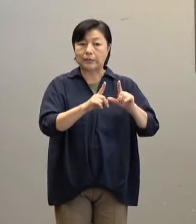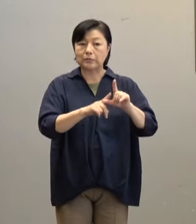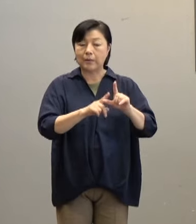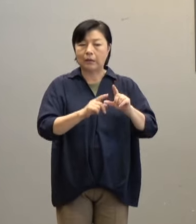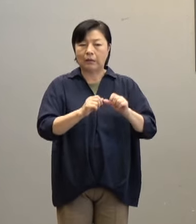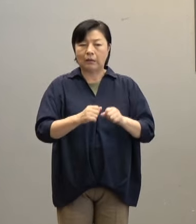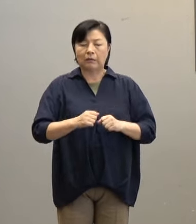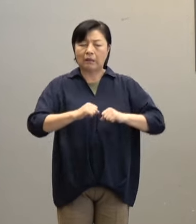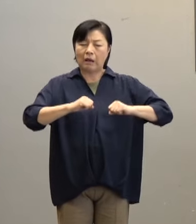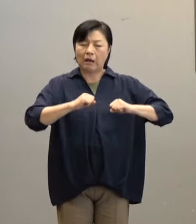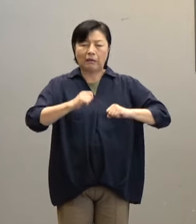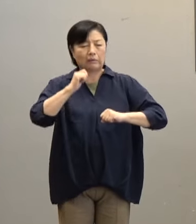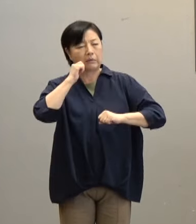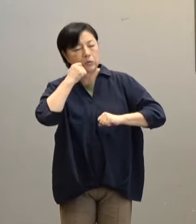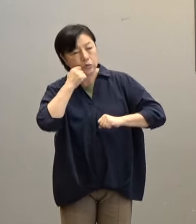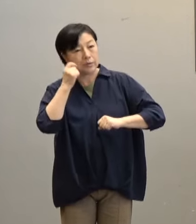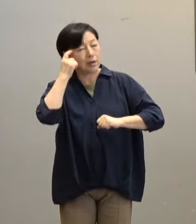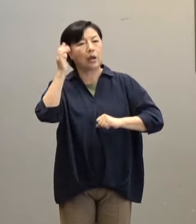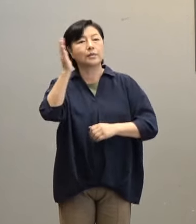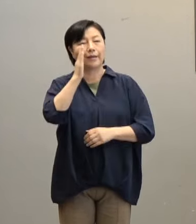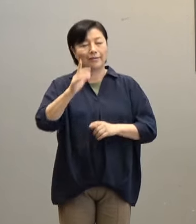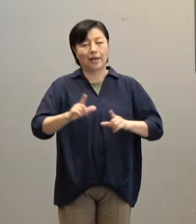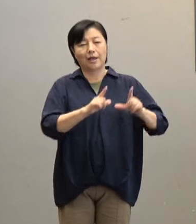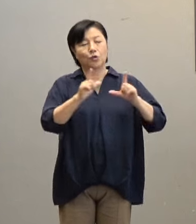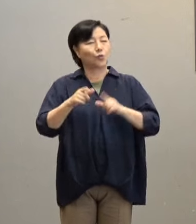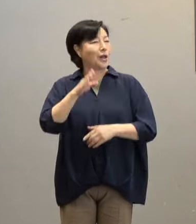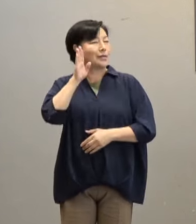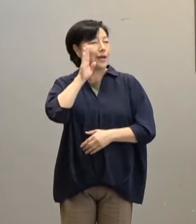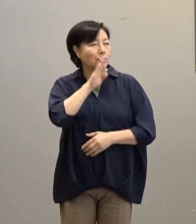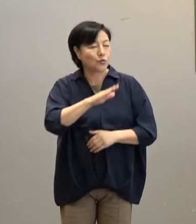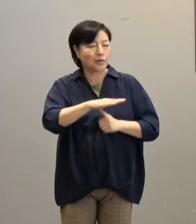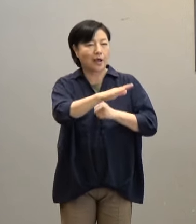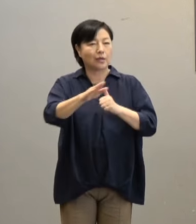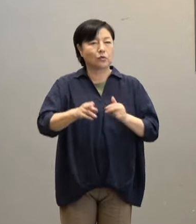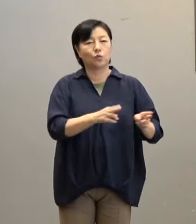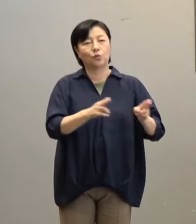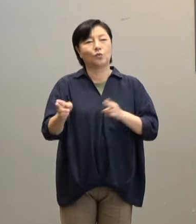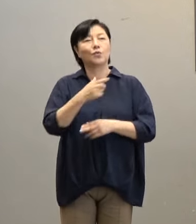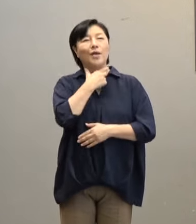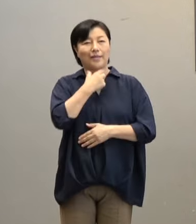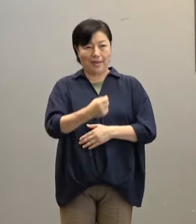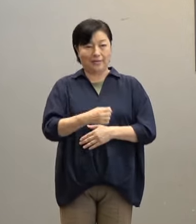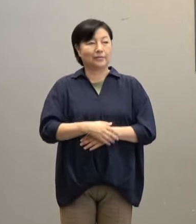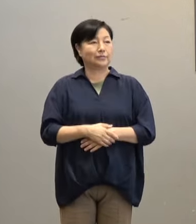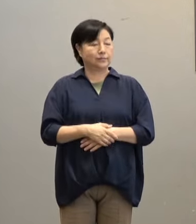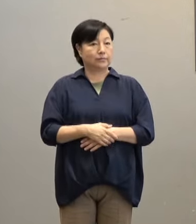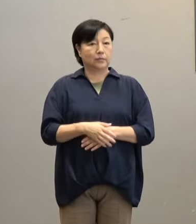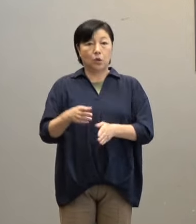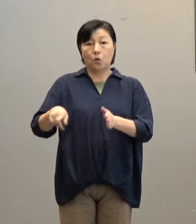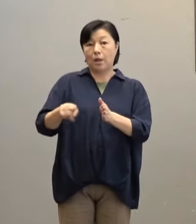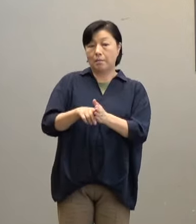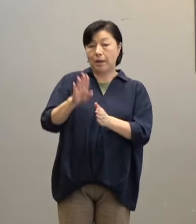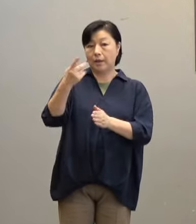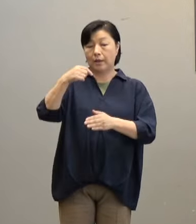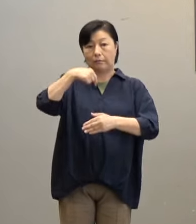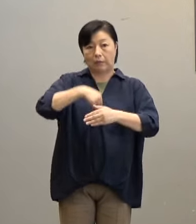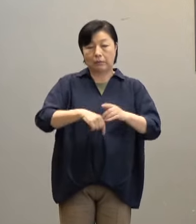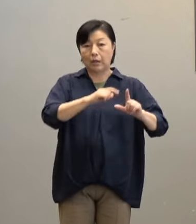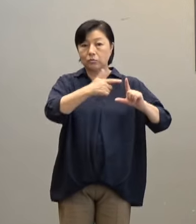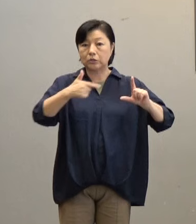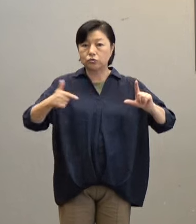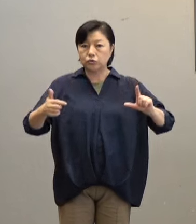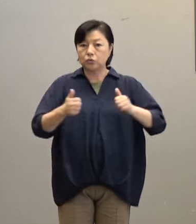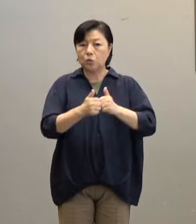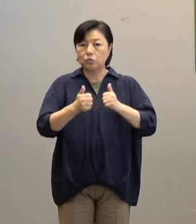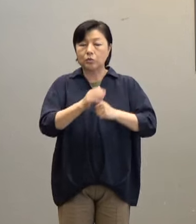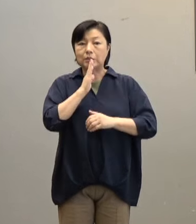において生きづらさを感じることなく暮らしやすい環境を整えていきたいというふうに考えています。で、これまで県内で LGBTQ の